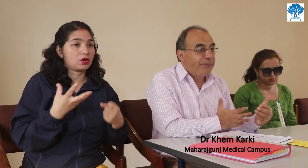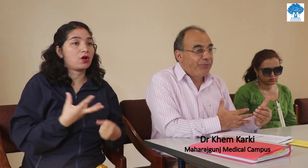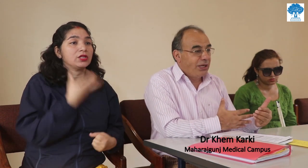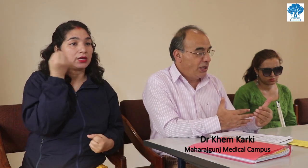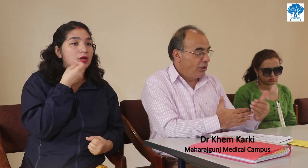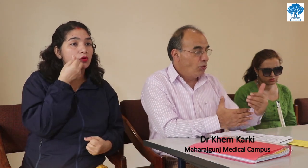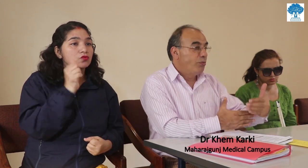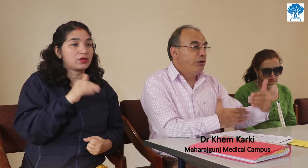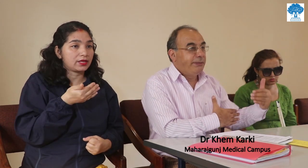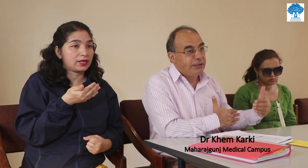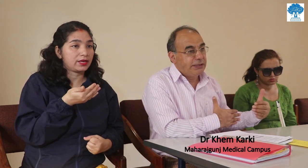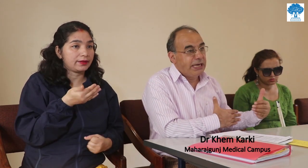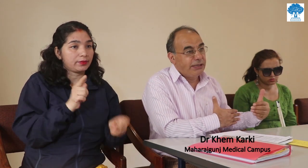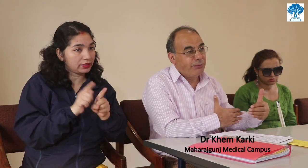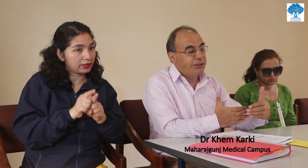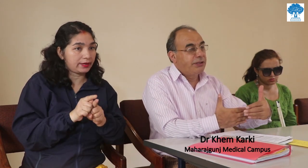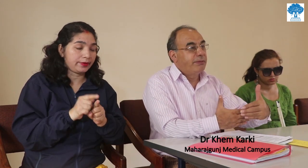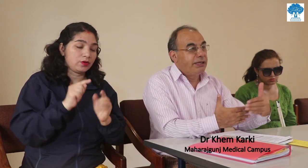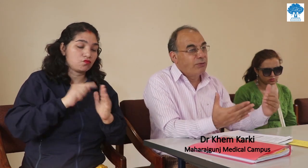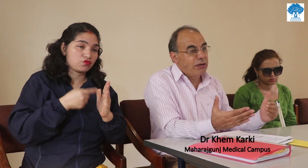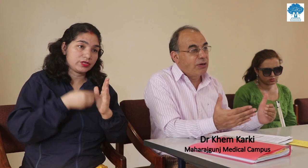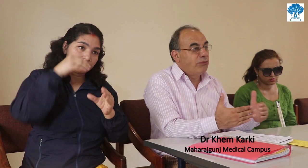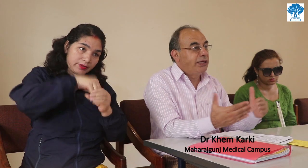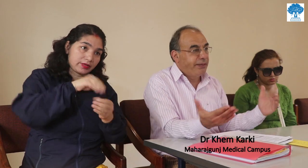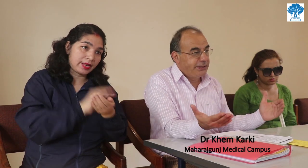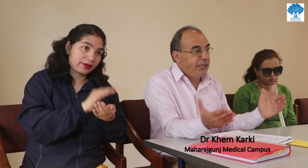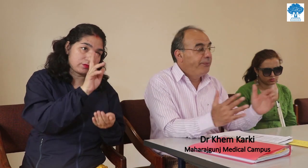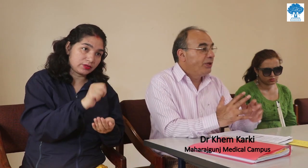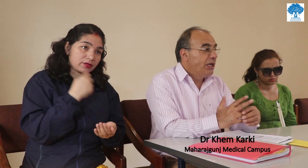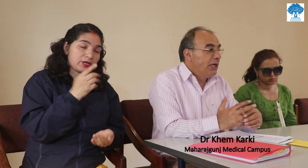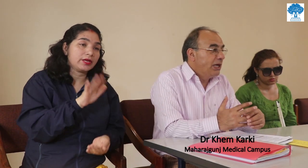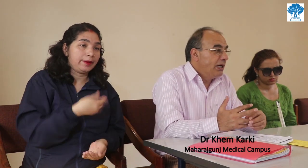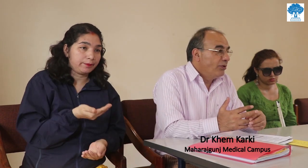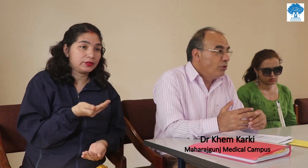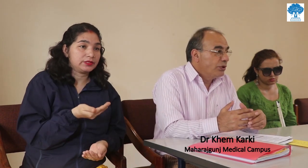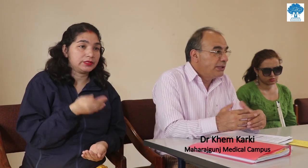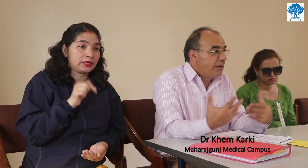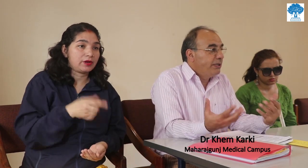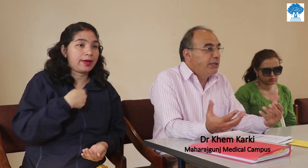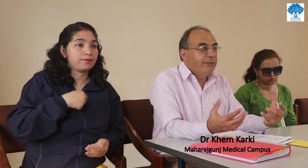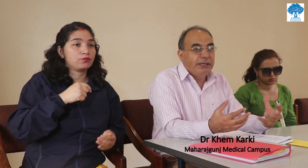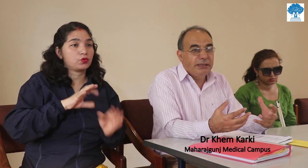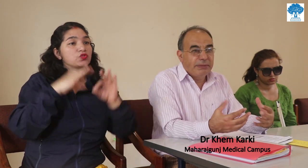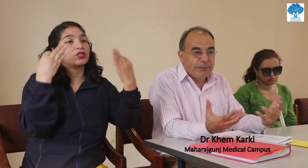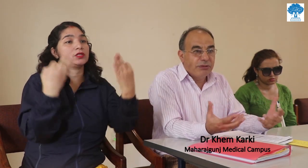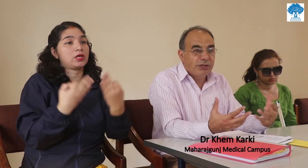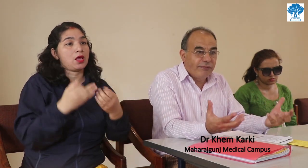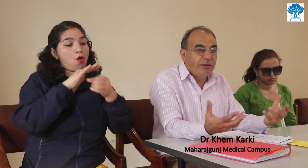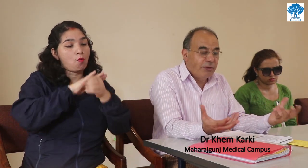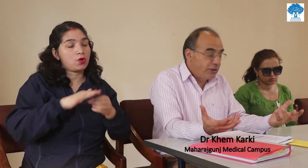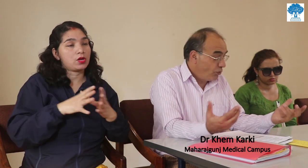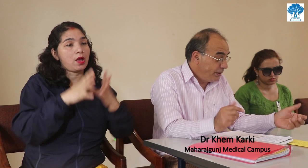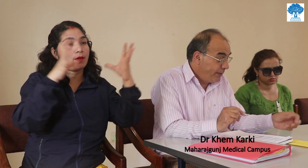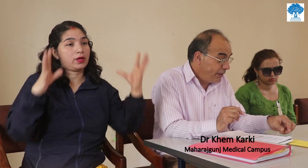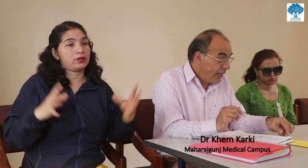पनि यो कम्पोनेन्टभित्र चाहिँ राखिनुपर्छ भन्ने कुरा आउँदै गएपछि यो संसारभरि एकदमै व्यापक